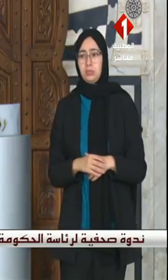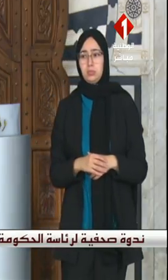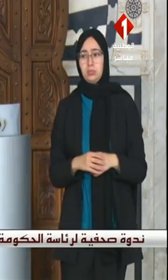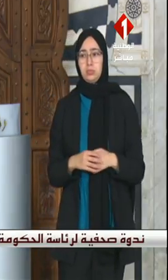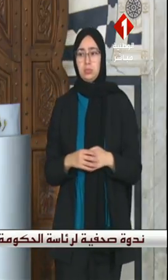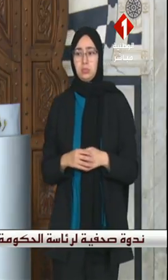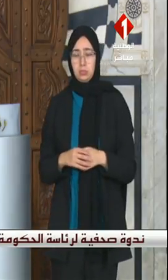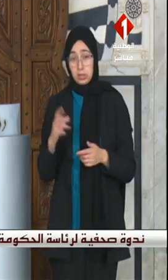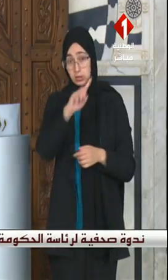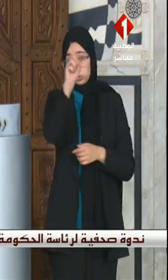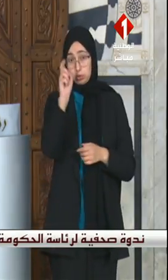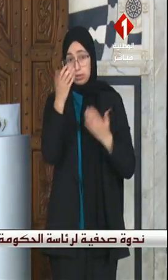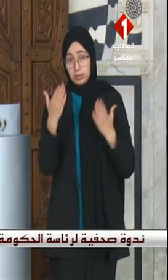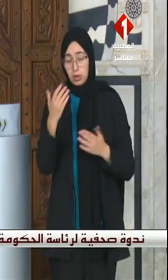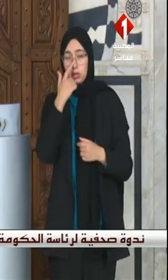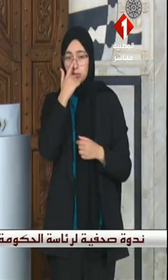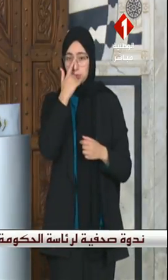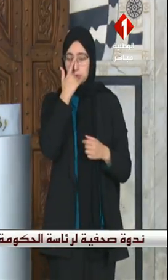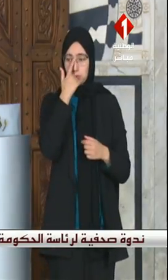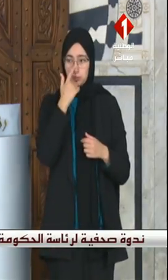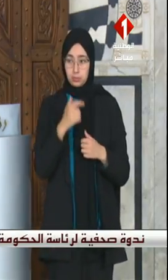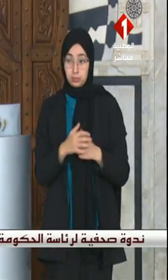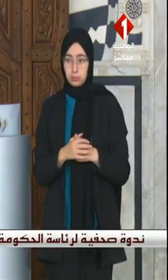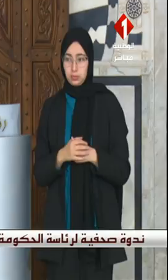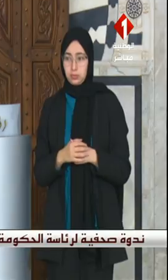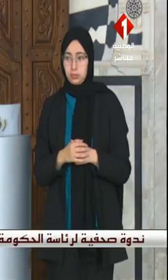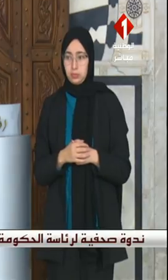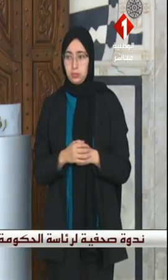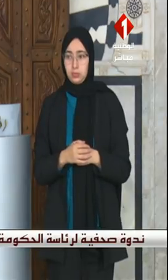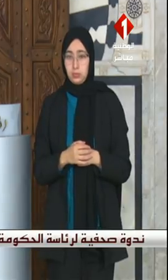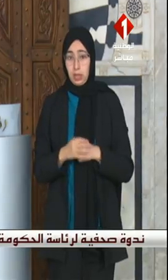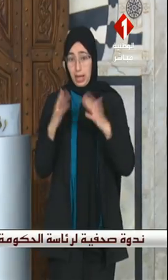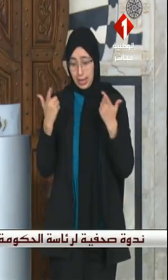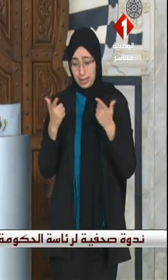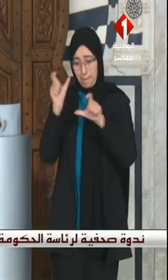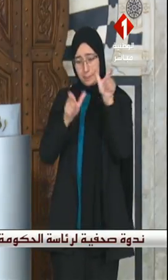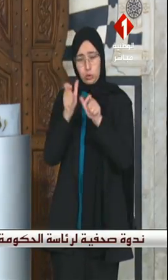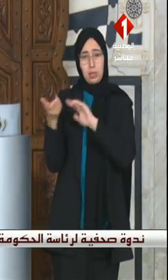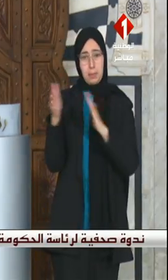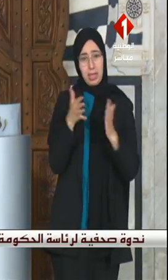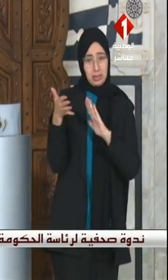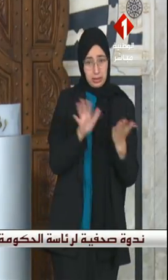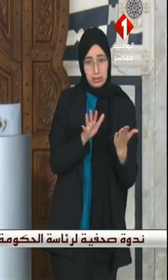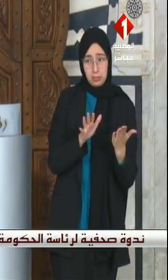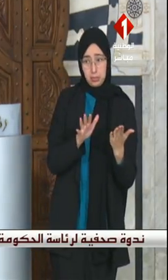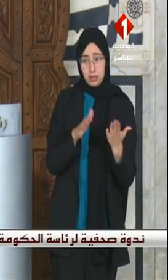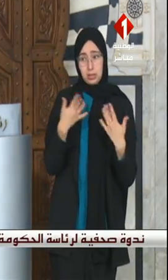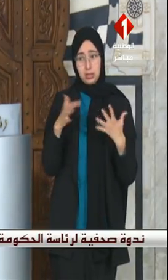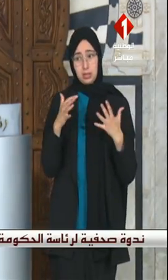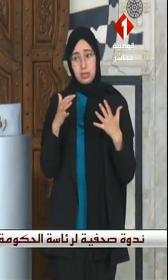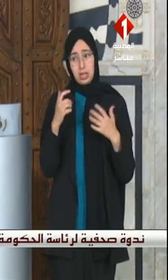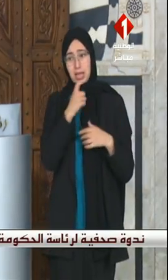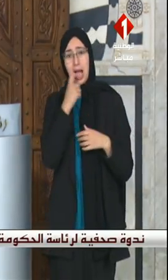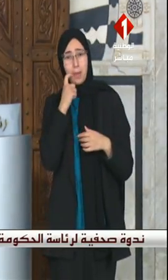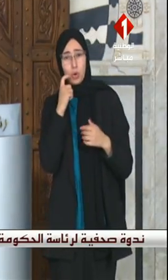فهم حبيت نسلك دكتورة نساف بخصوص يعني نحن سجلنا عدد الوفيات في الفئة العمرية